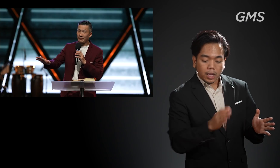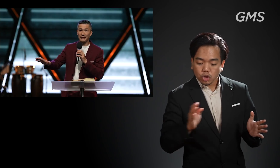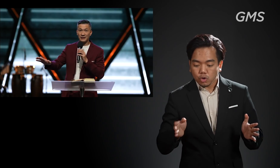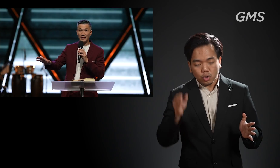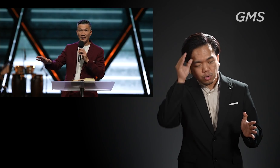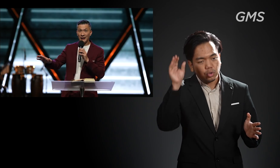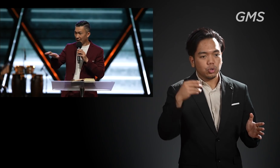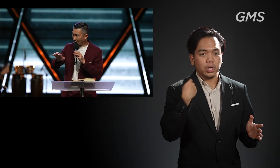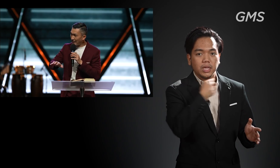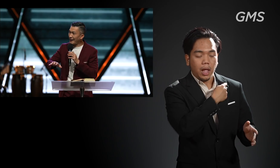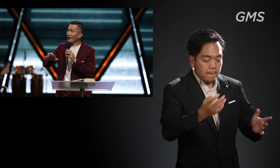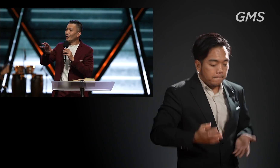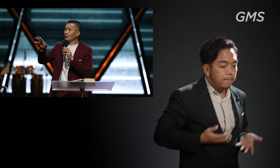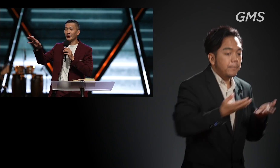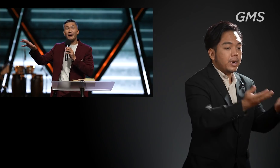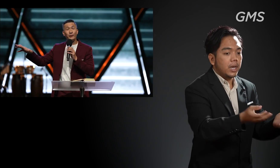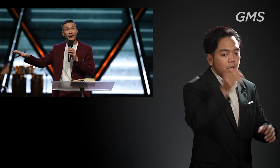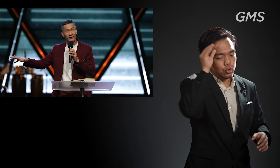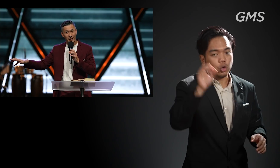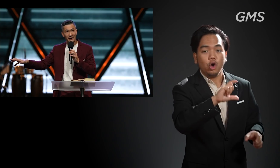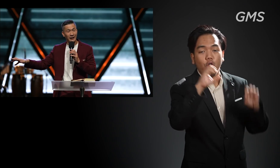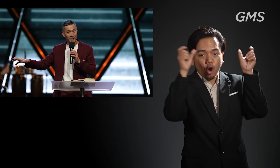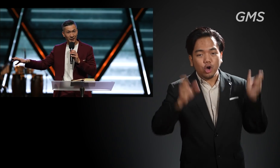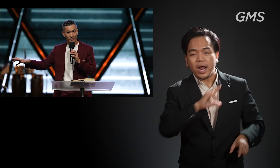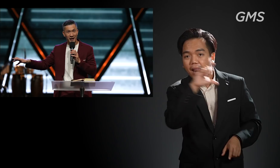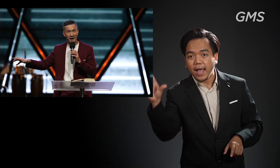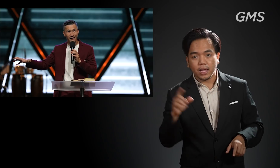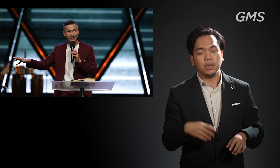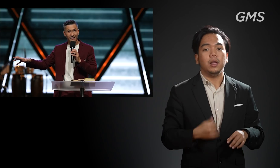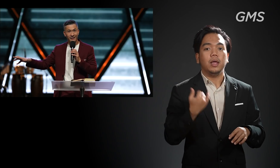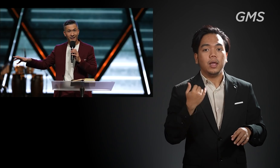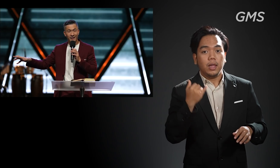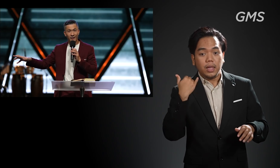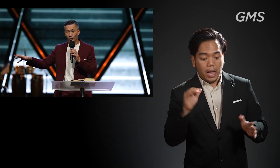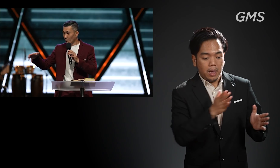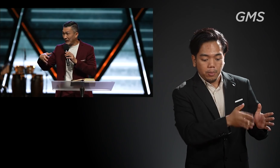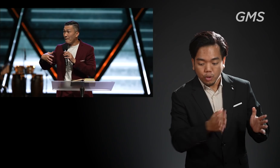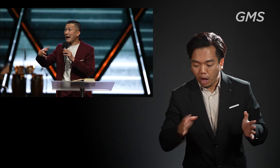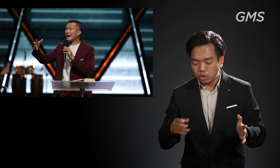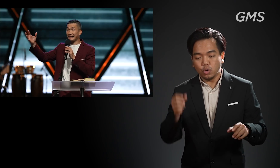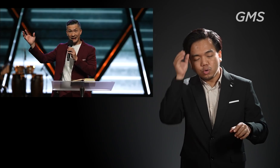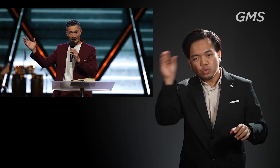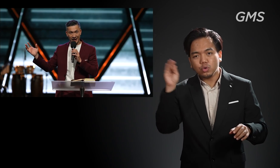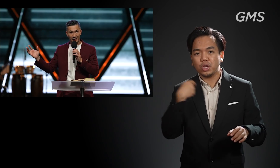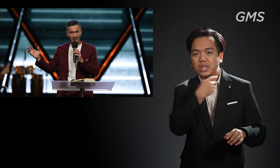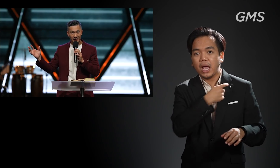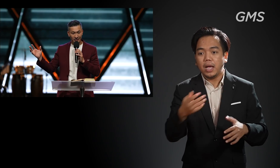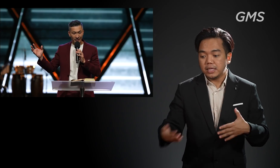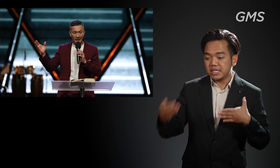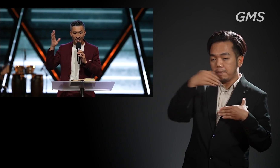untuk dinikmati sendiri. Yang mana untuk ditaburkan kembali dalam bidang usaha. Untuk mengembangkan